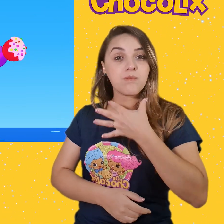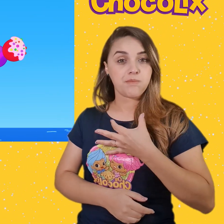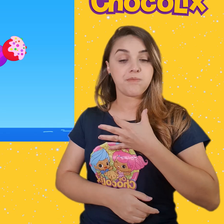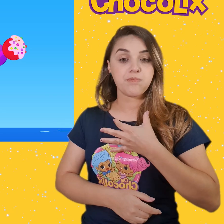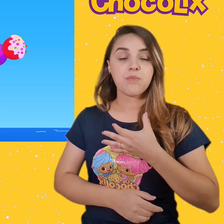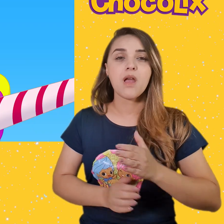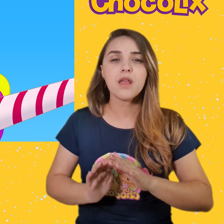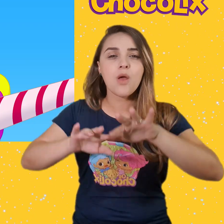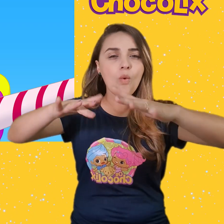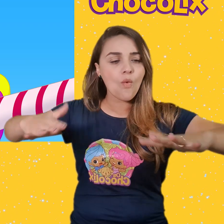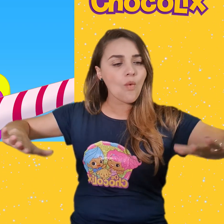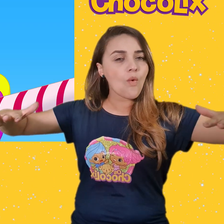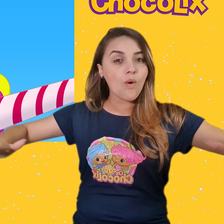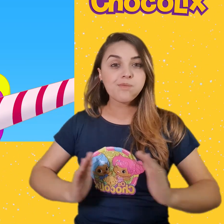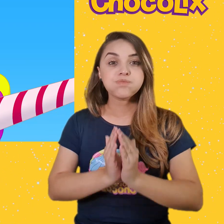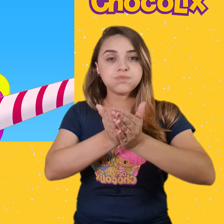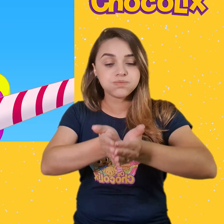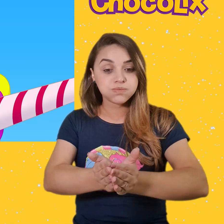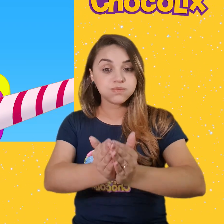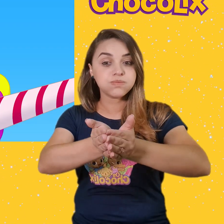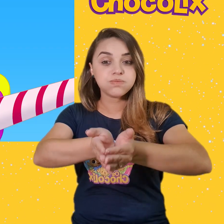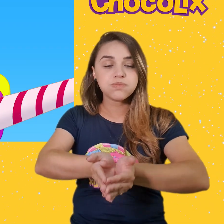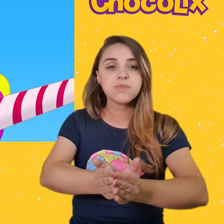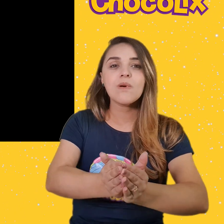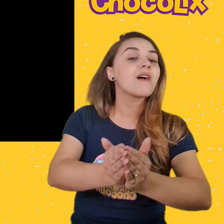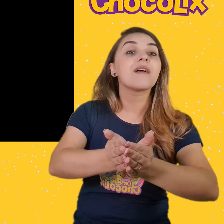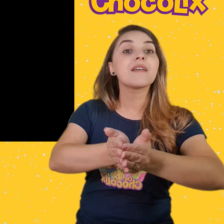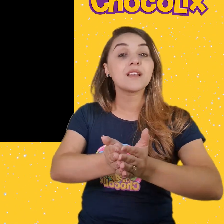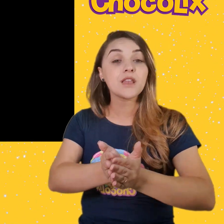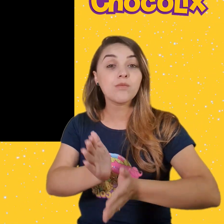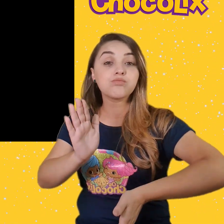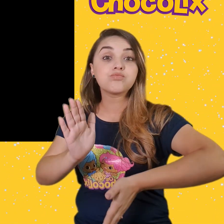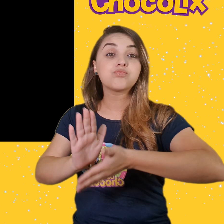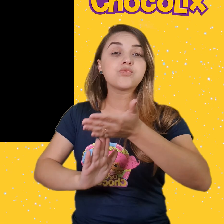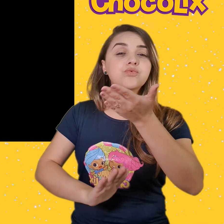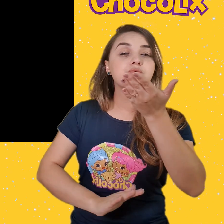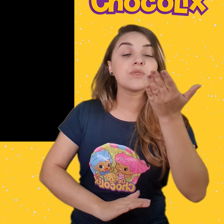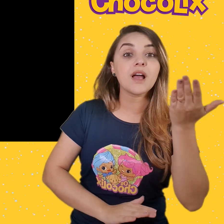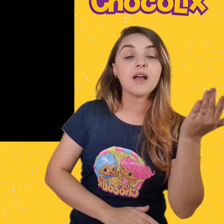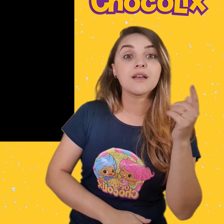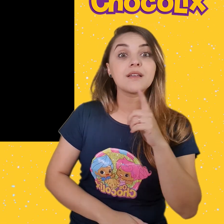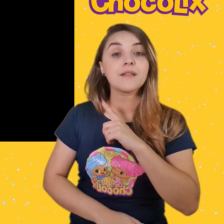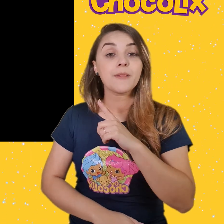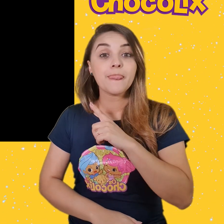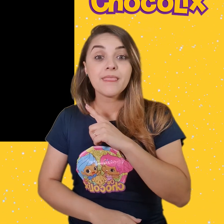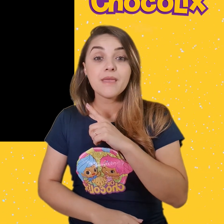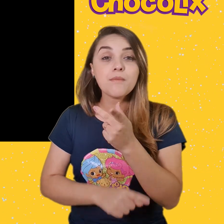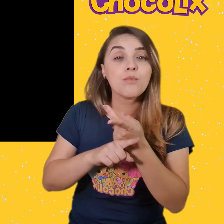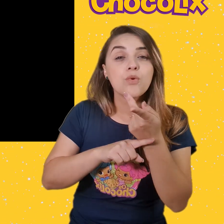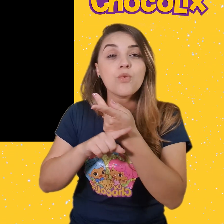seguro para esconder seus tesouros. Em uma de suas viagens, ele encontrou as terras que se tornariam